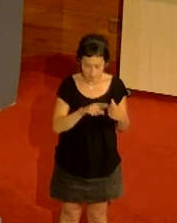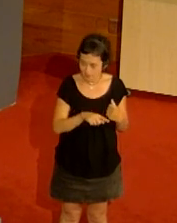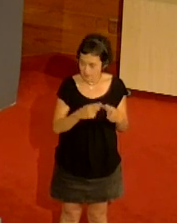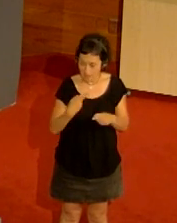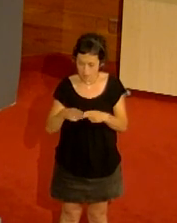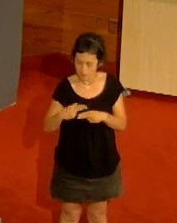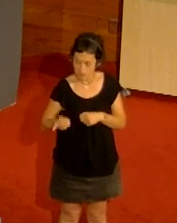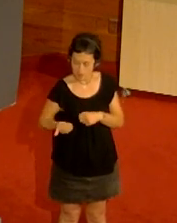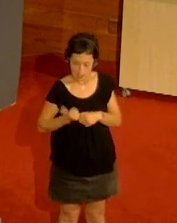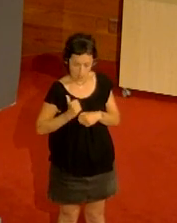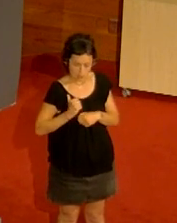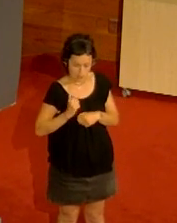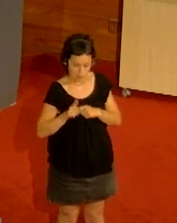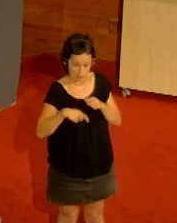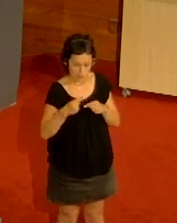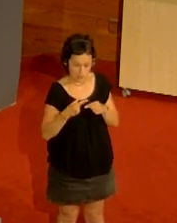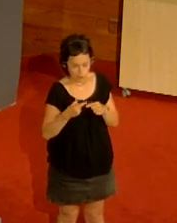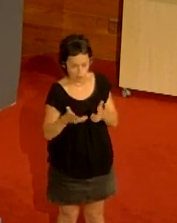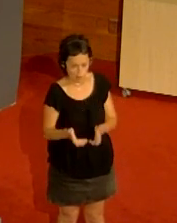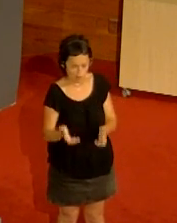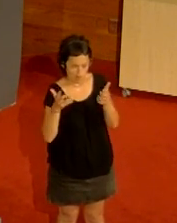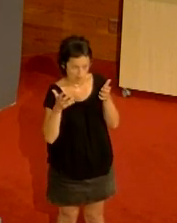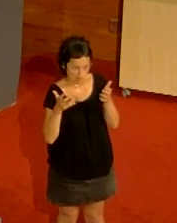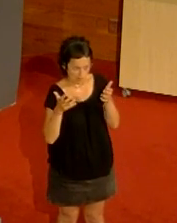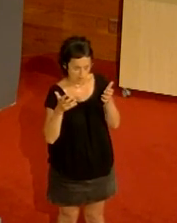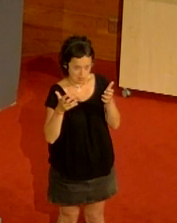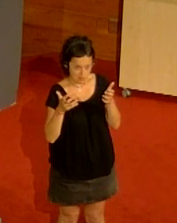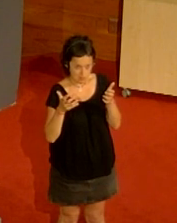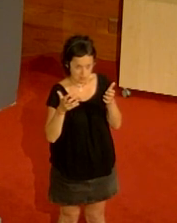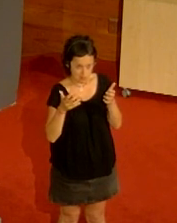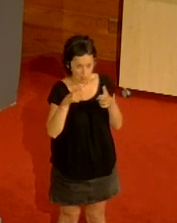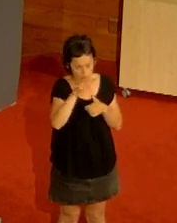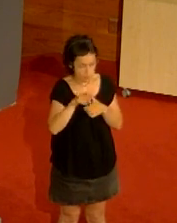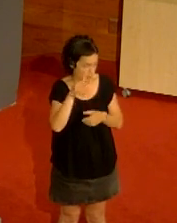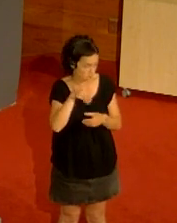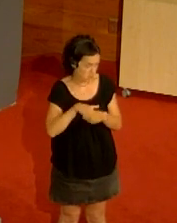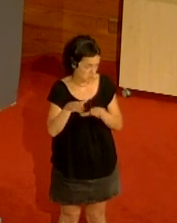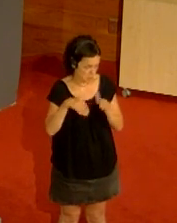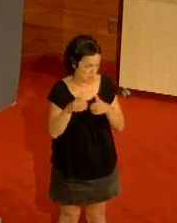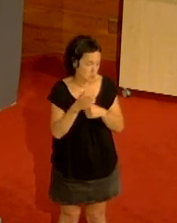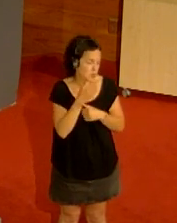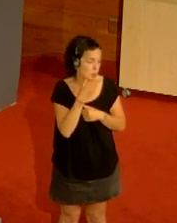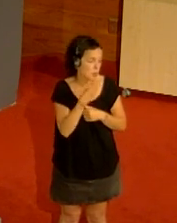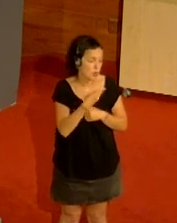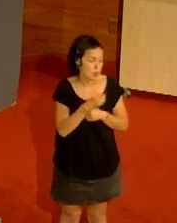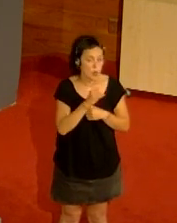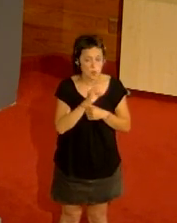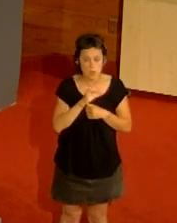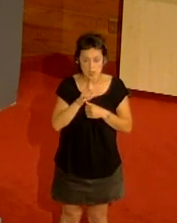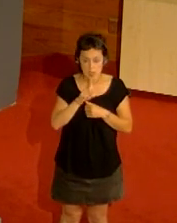para conseguir réditos políticos. Esto pasa, pues, bueno, con Bielorrusia pasó también,